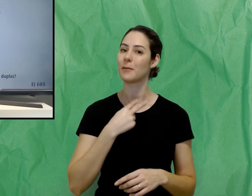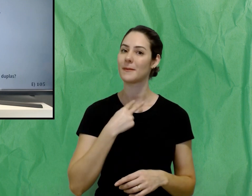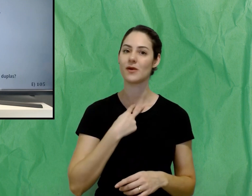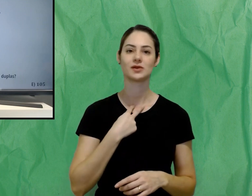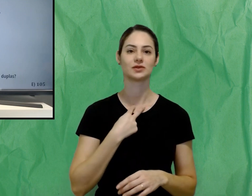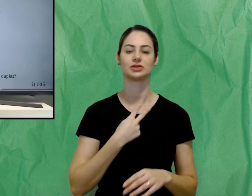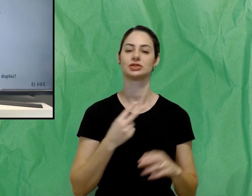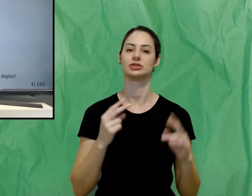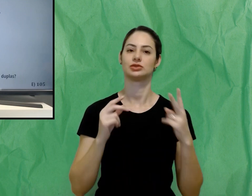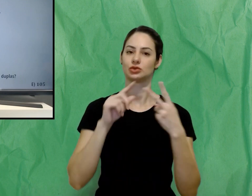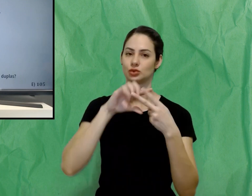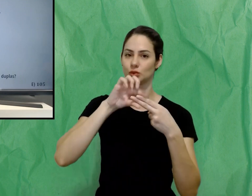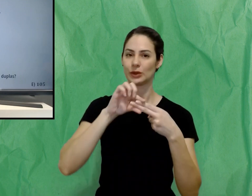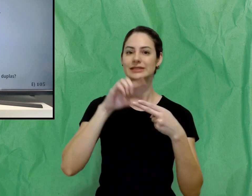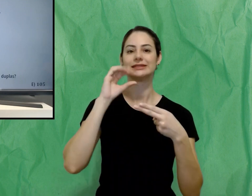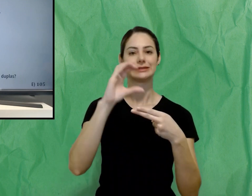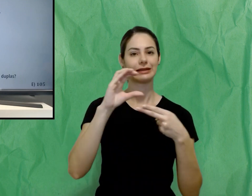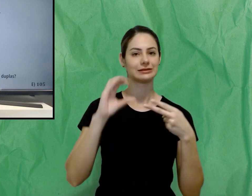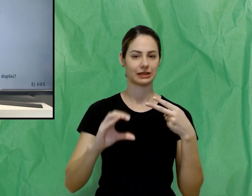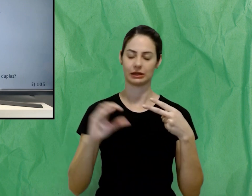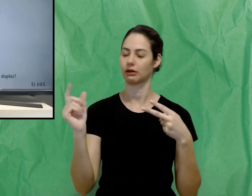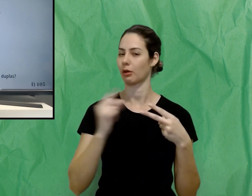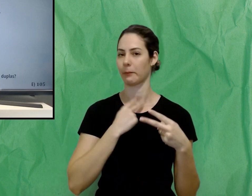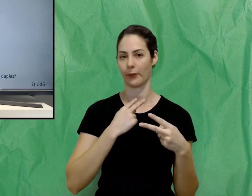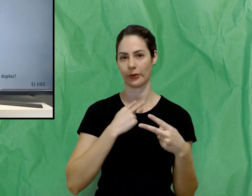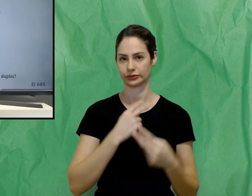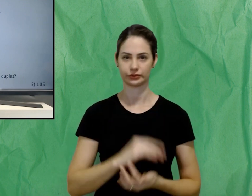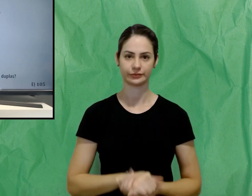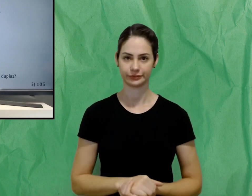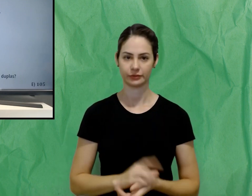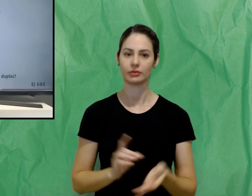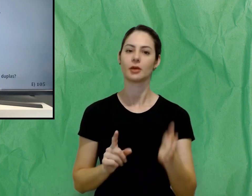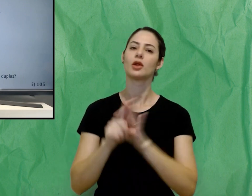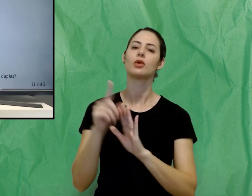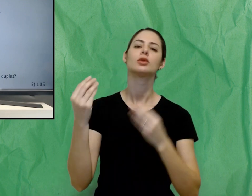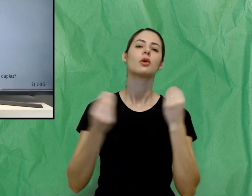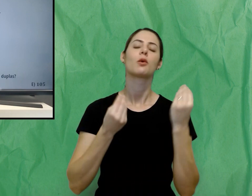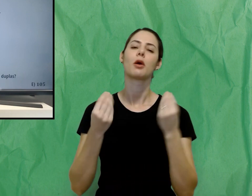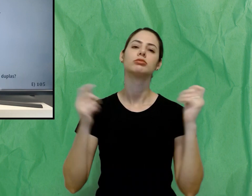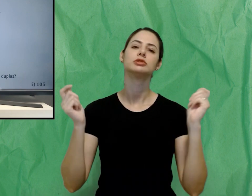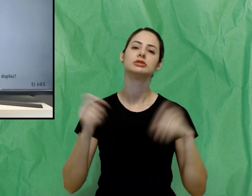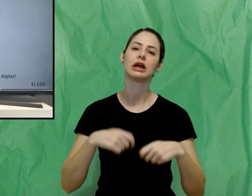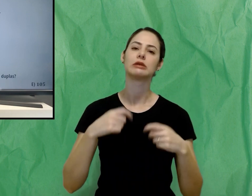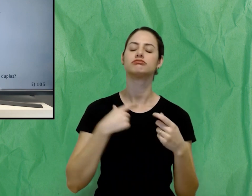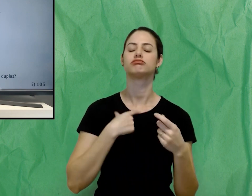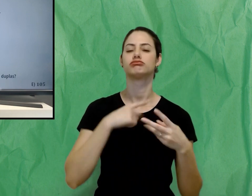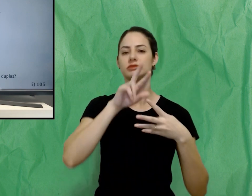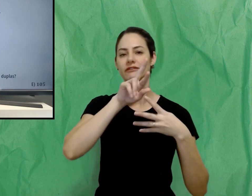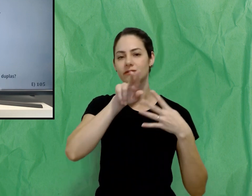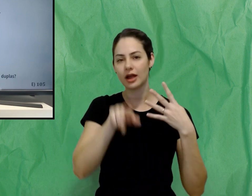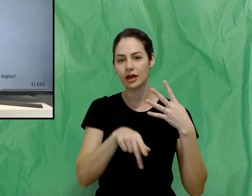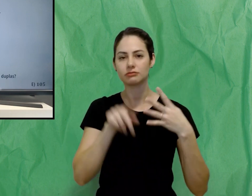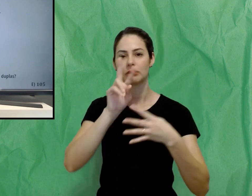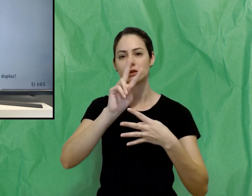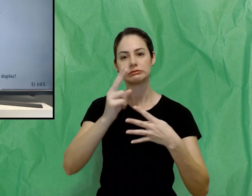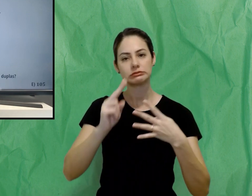jogadores canhotos. E a pergunta, de quantas maneiras diferentes pode ser formada essas 4